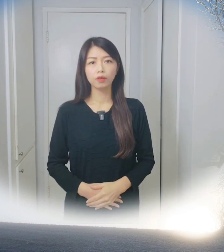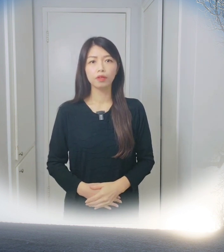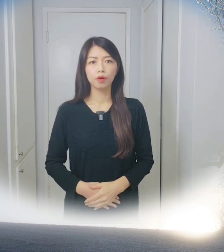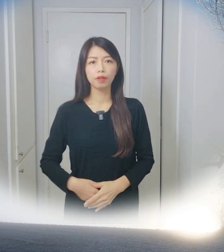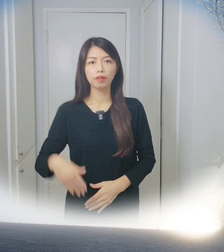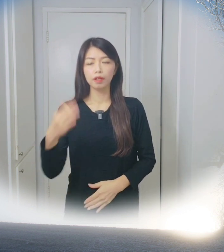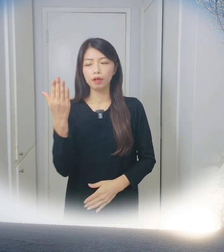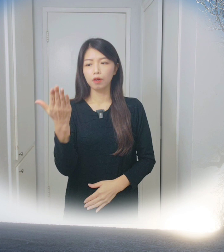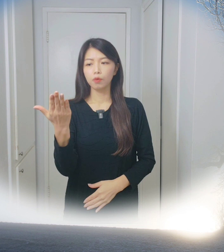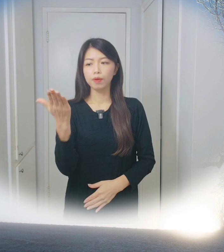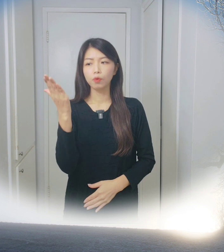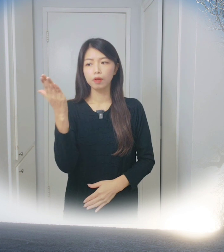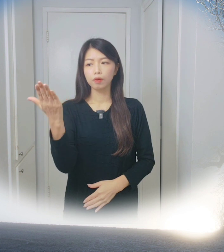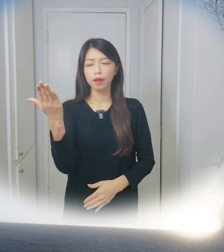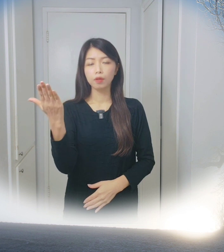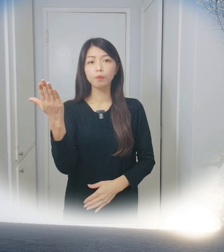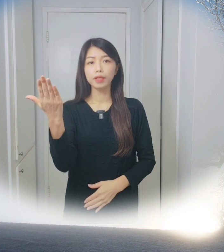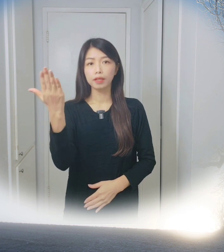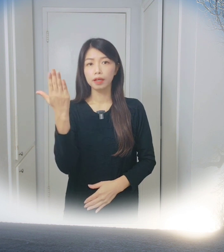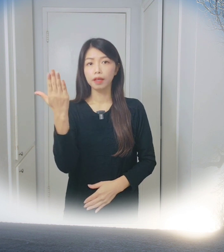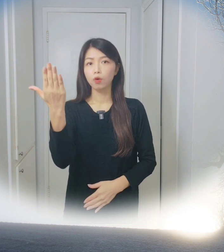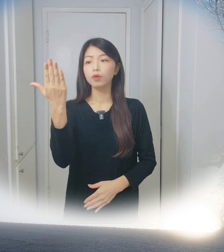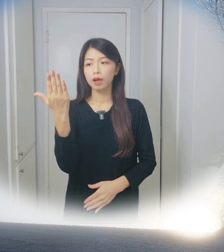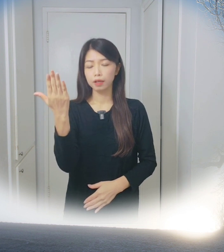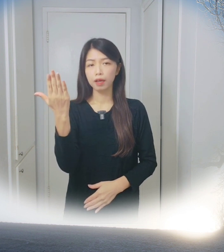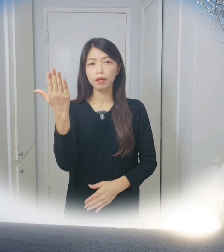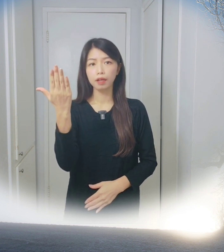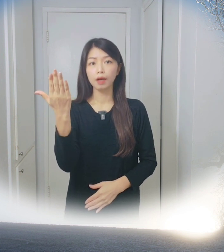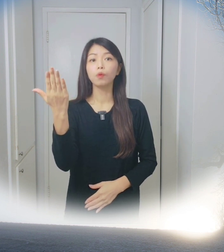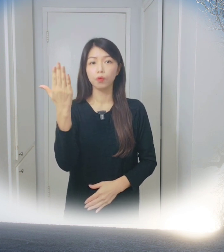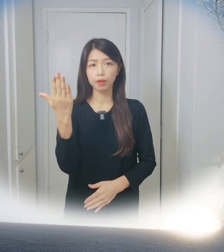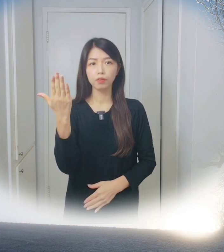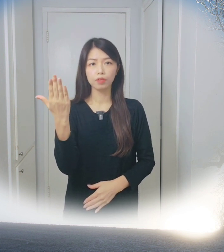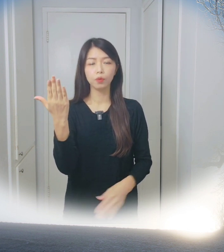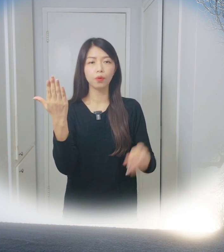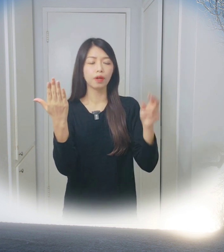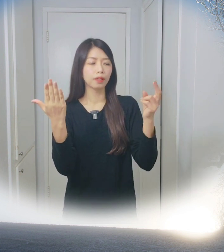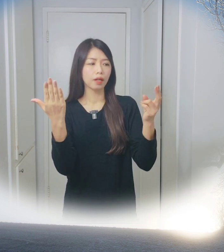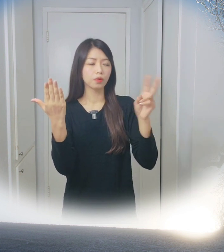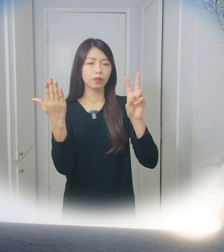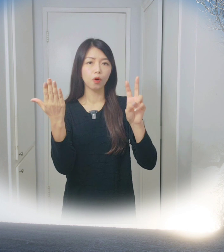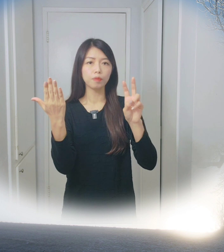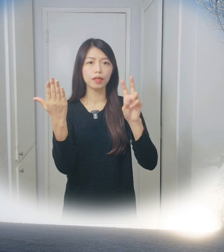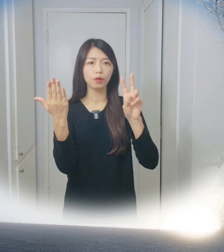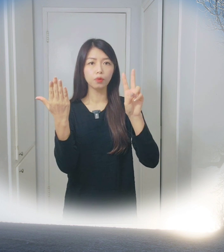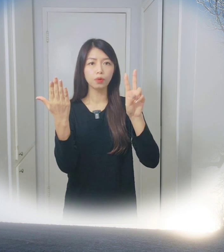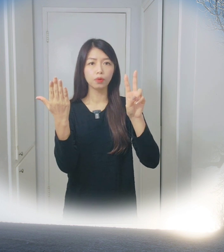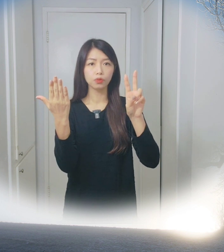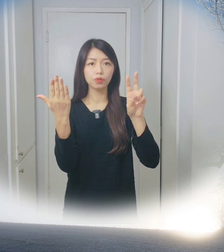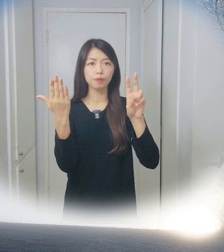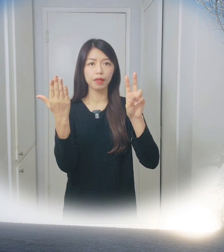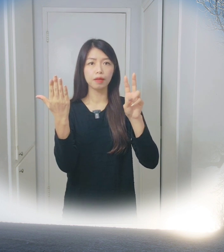찬양하다 이런 뜻의 수어는 왼손이 이렇게 손바닥이 내 얼굴을 향하게 악보라고 생각해 주시고 다른 손은